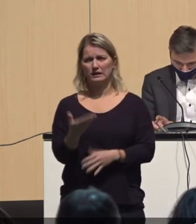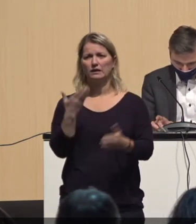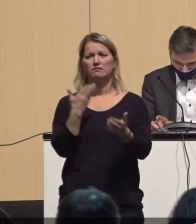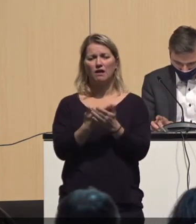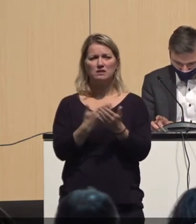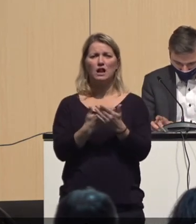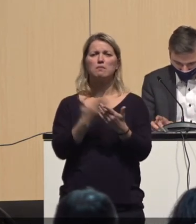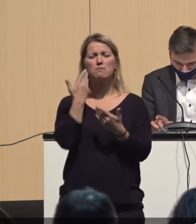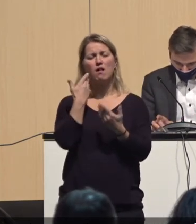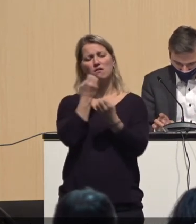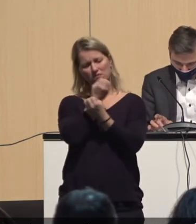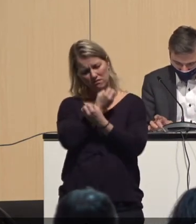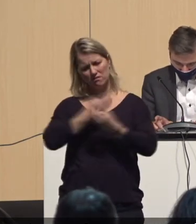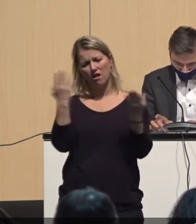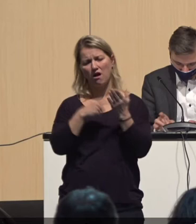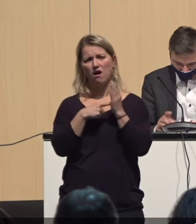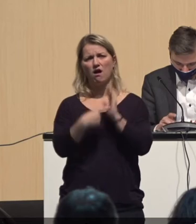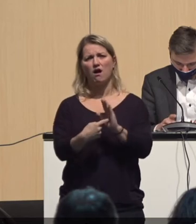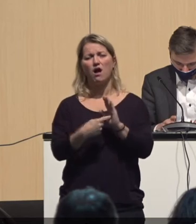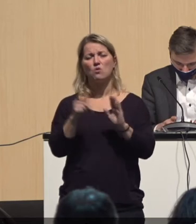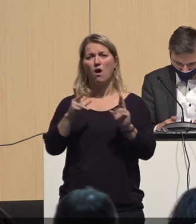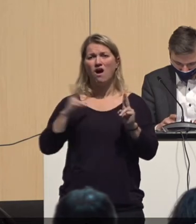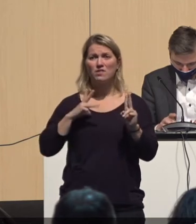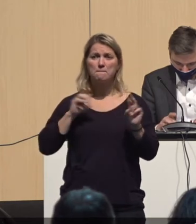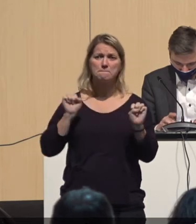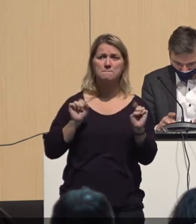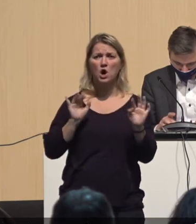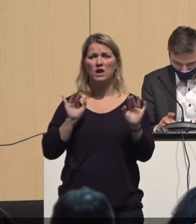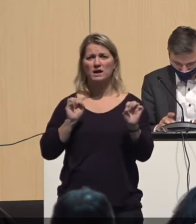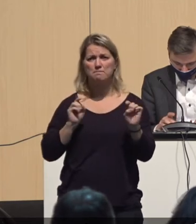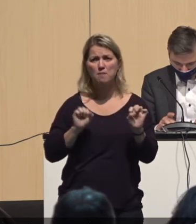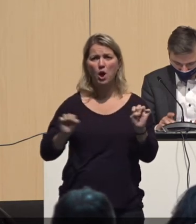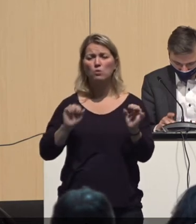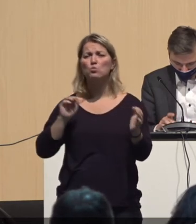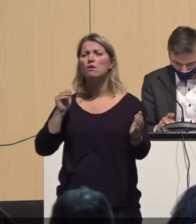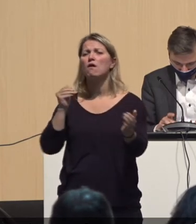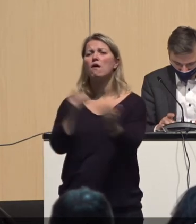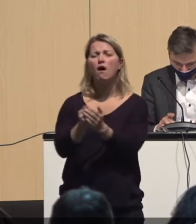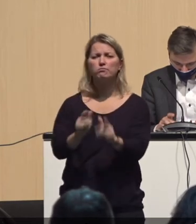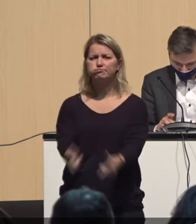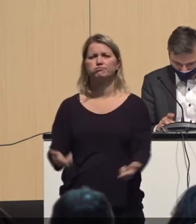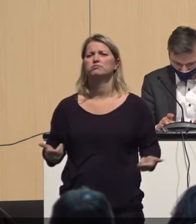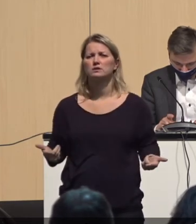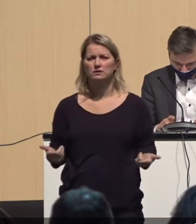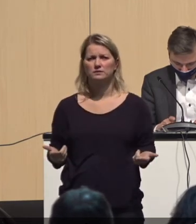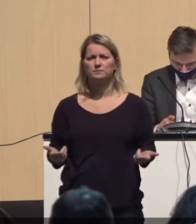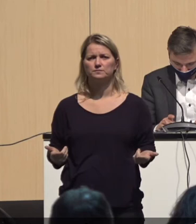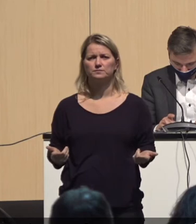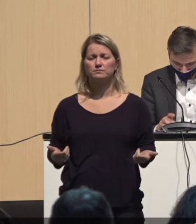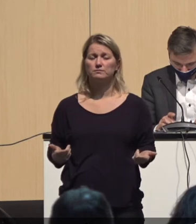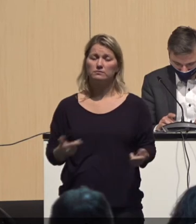mal Klarheit schaffen und hier nicht weiter Erwartungen wecken, die dann später nicht erfüllbar sind. Und mit